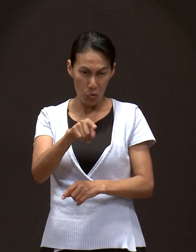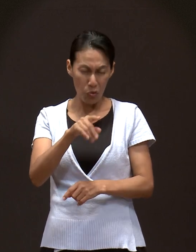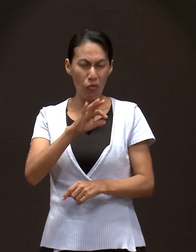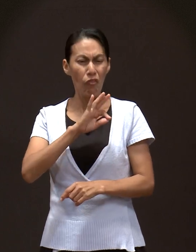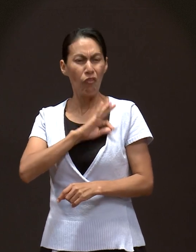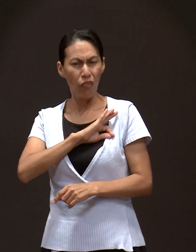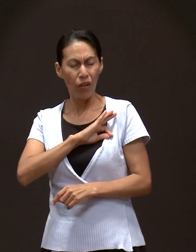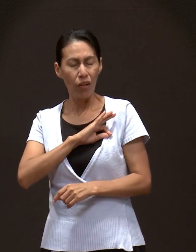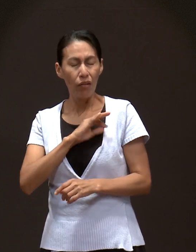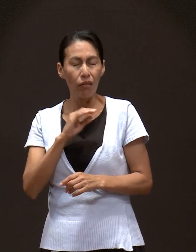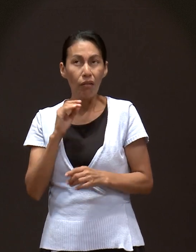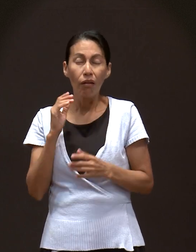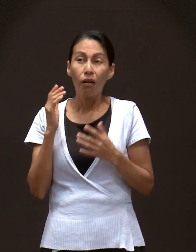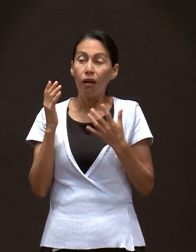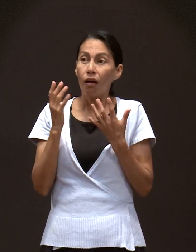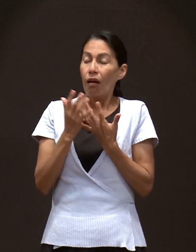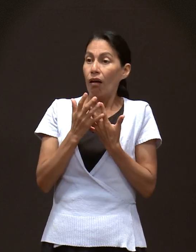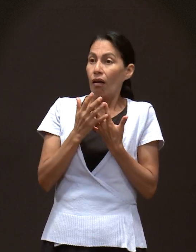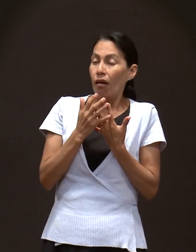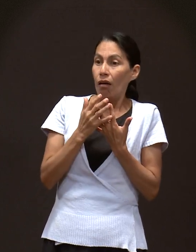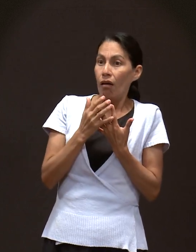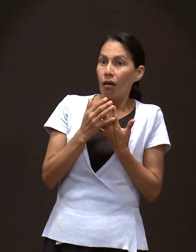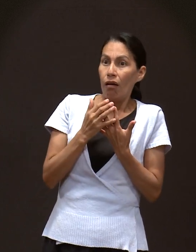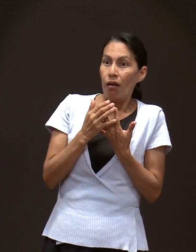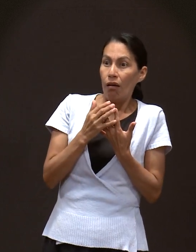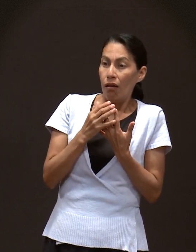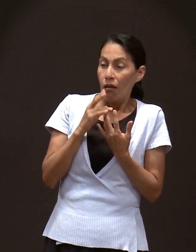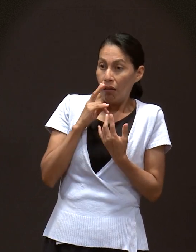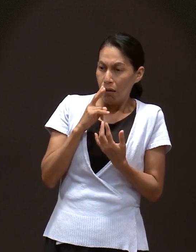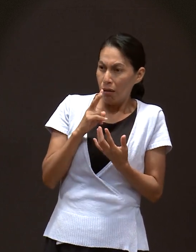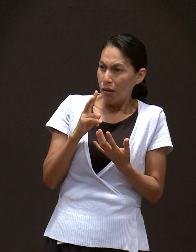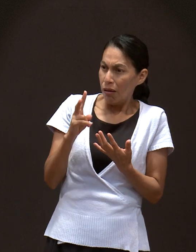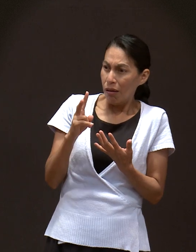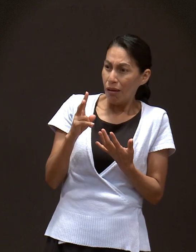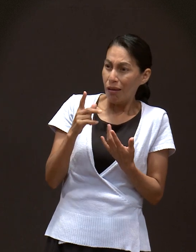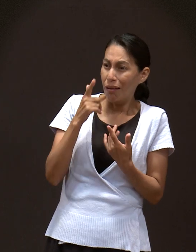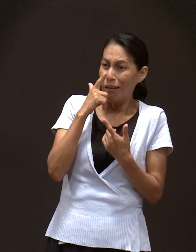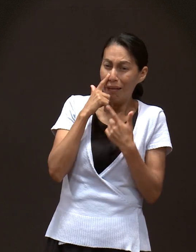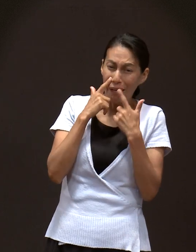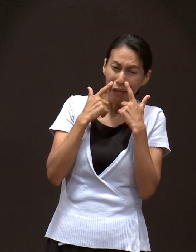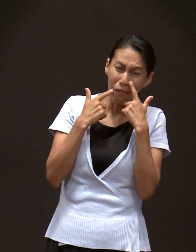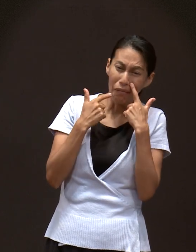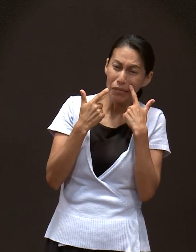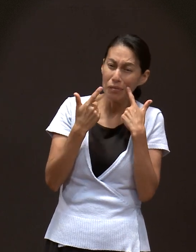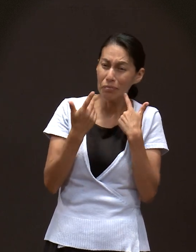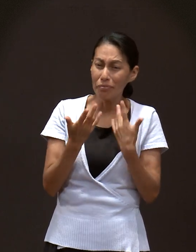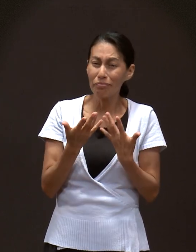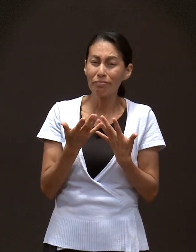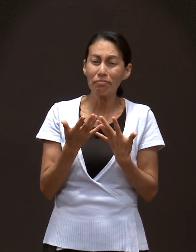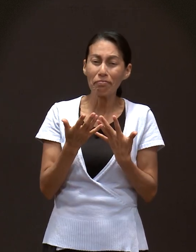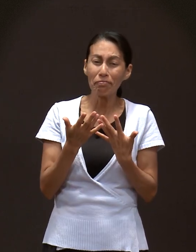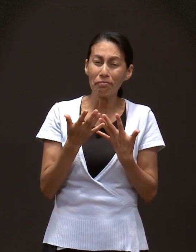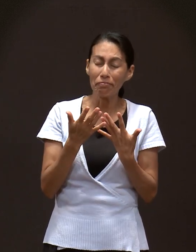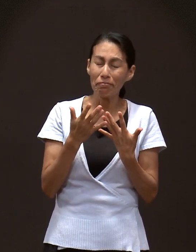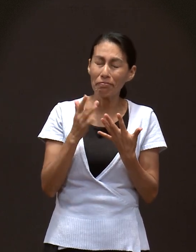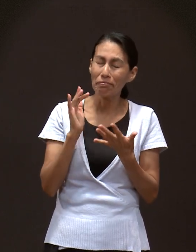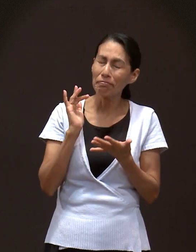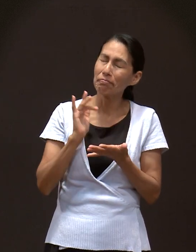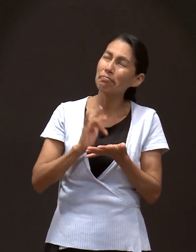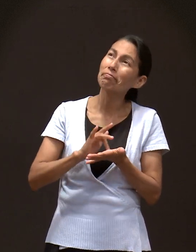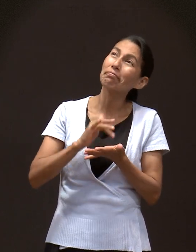Yo me la quedé mirando y lo primero que fue llorar de nuevo. Pero de alegría. Exacto, unas